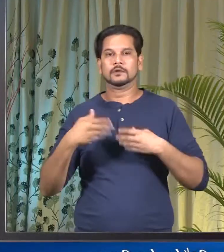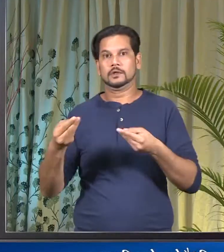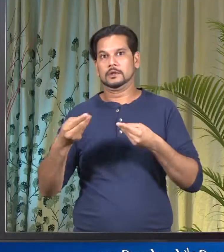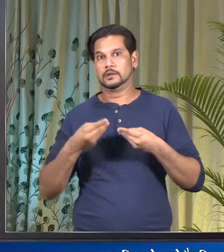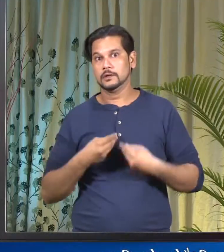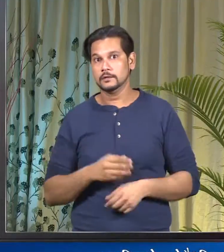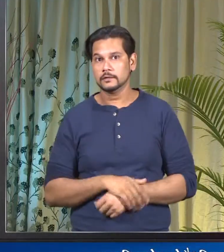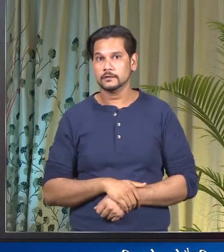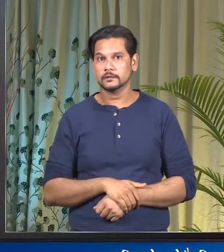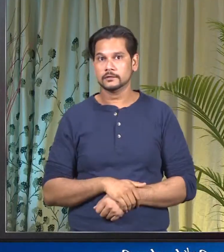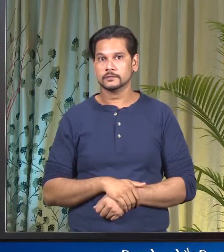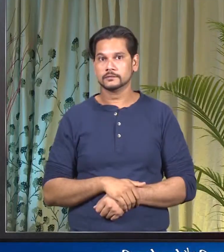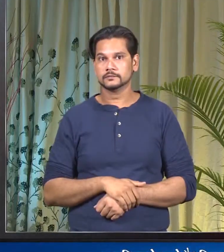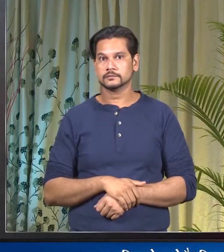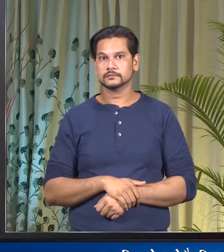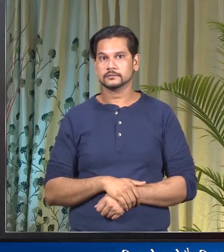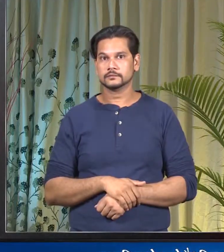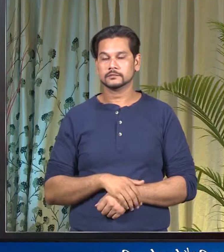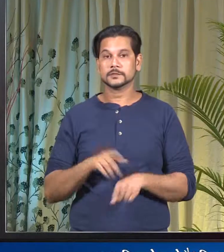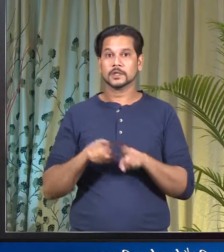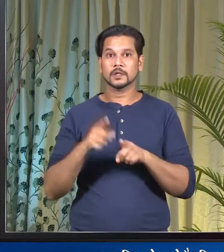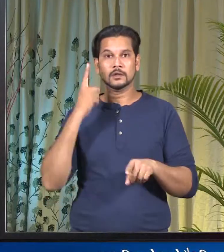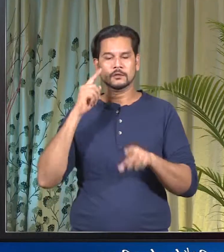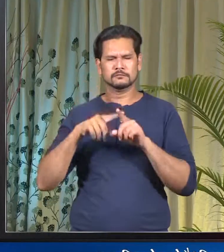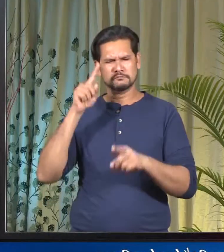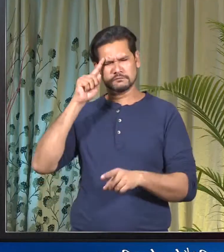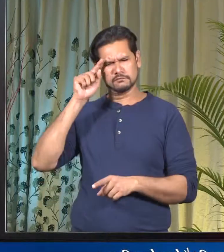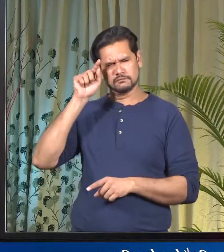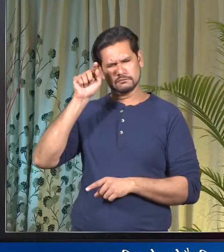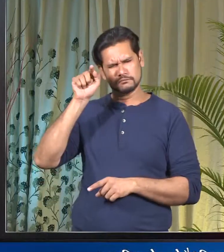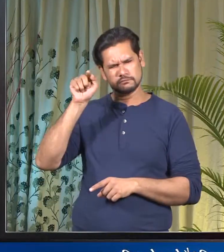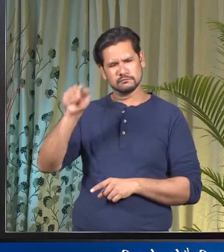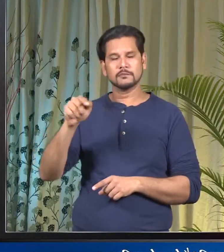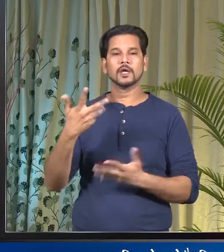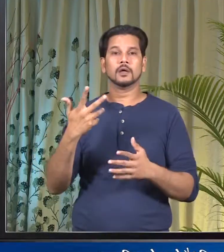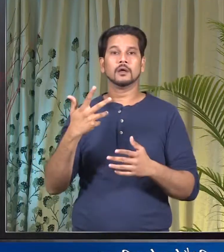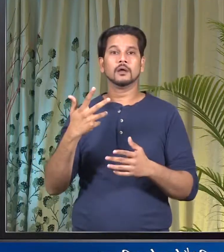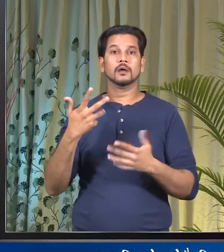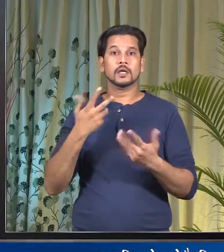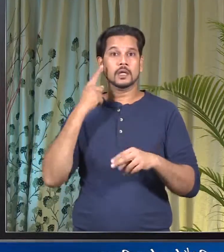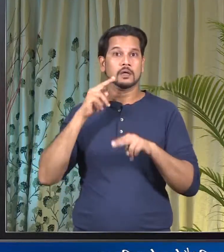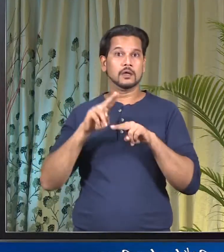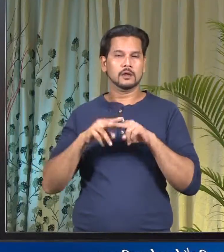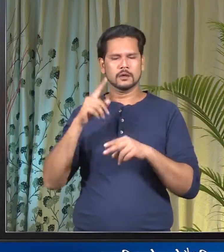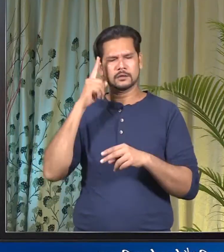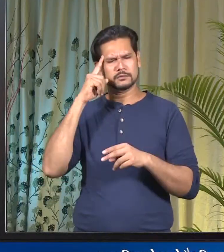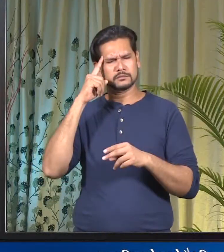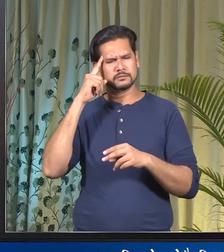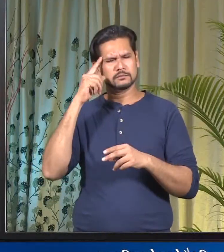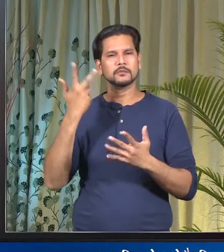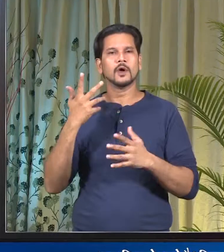ध्यान किसको कहती है जिसकी याद में खो जाए समा जाए